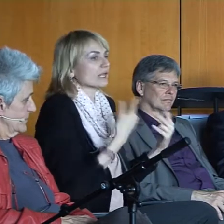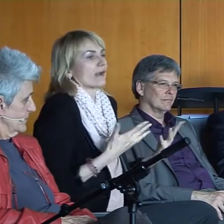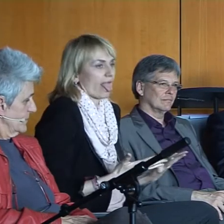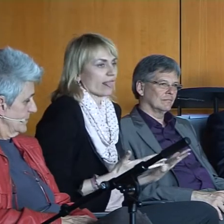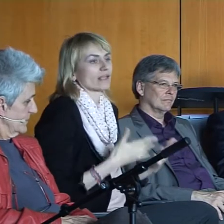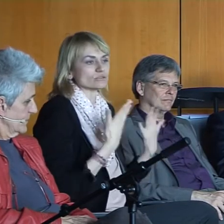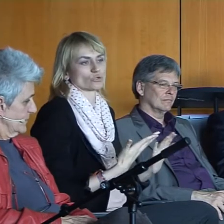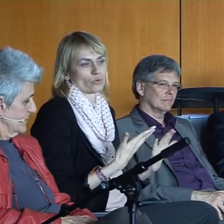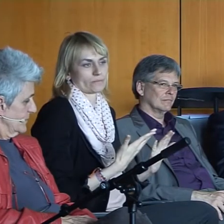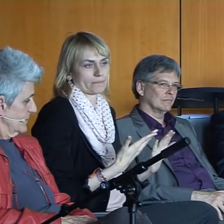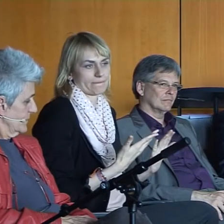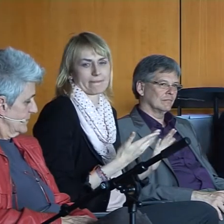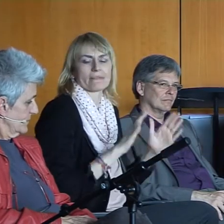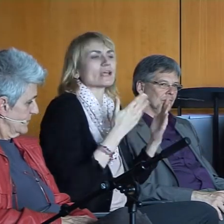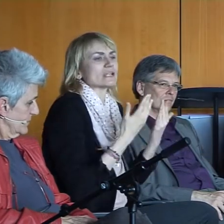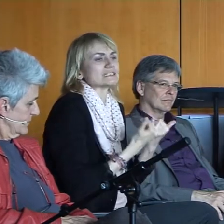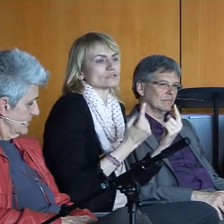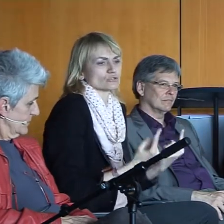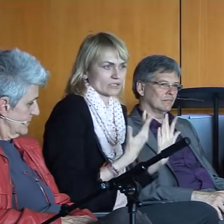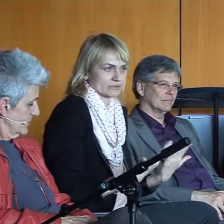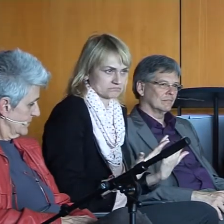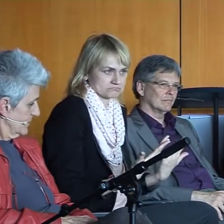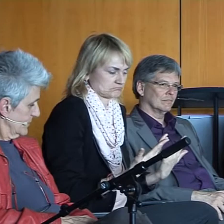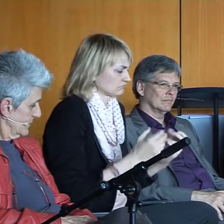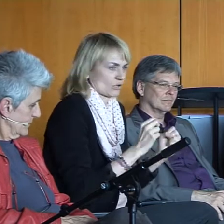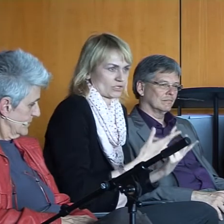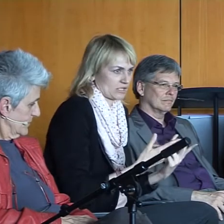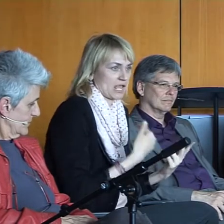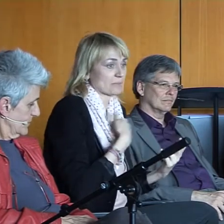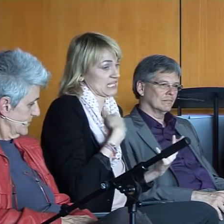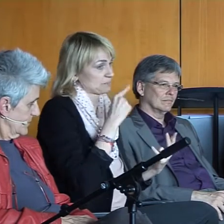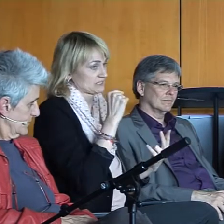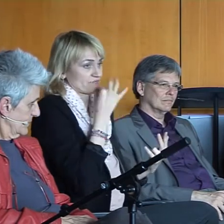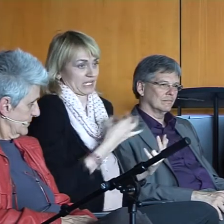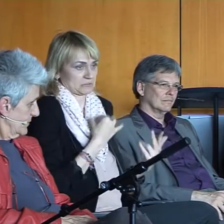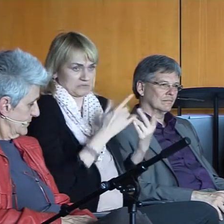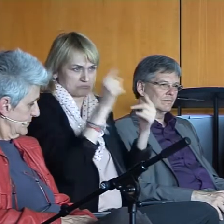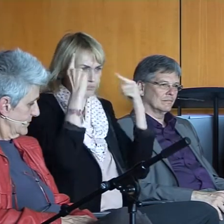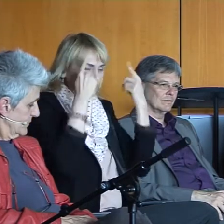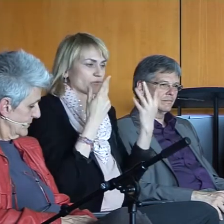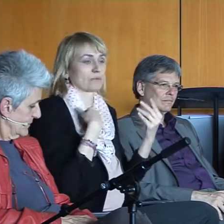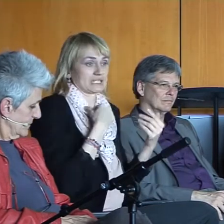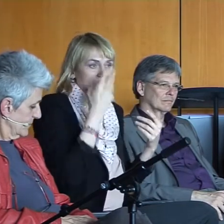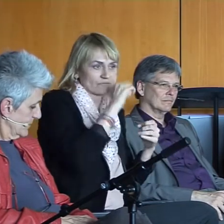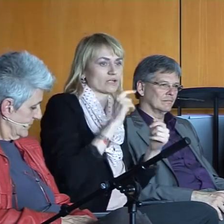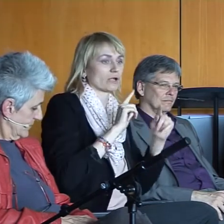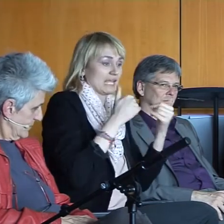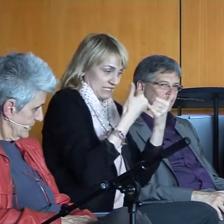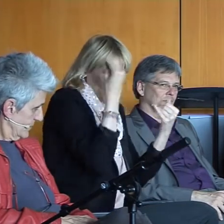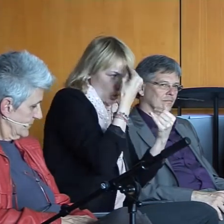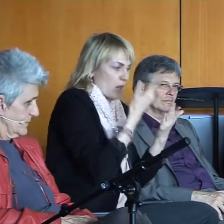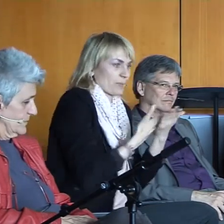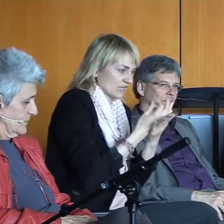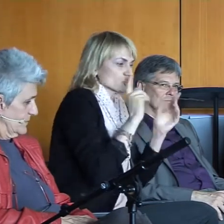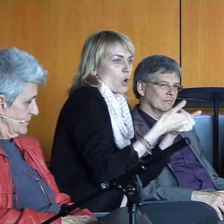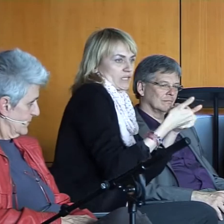sind, am Arbeitsplatz oder vielleicht direkt mit behinderten Menschen zu tun haben, sondern alle. Ich frage mich, und das ist meine